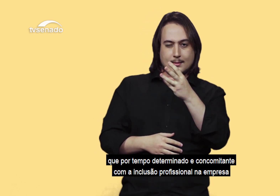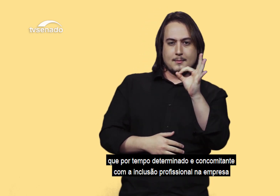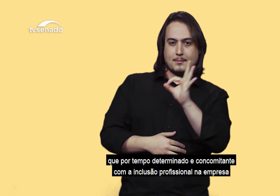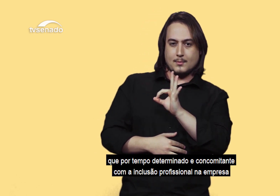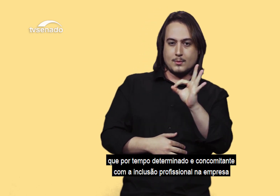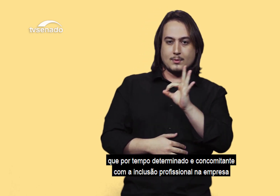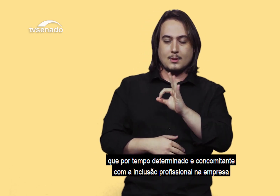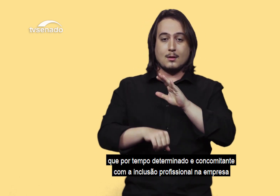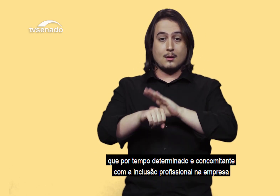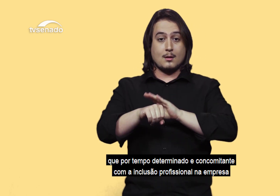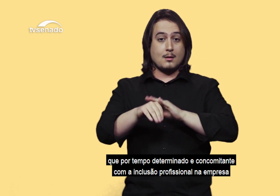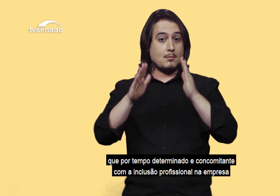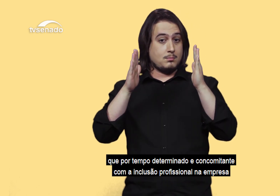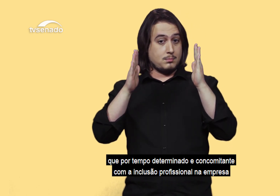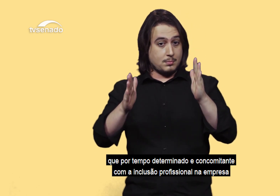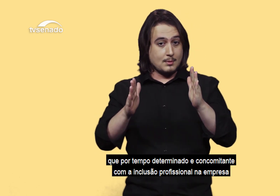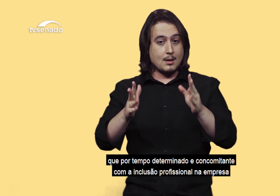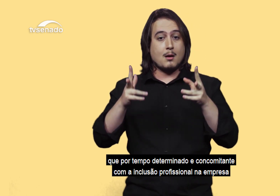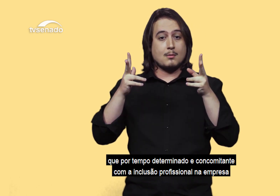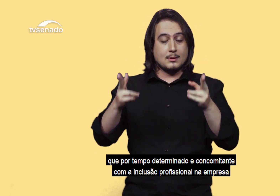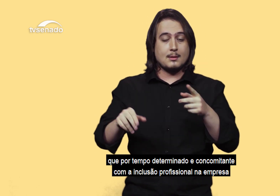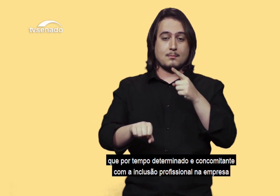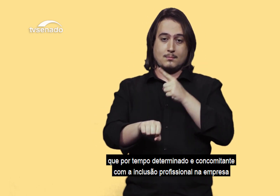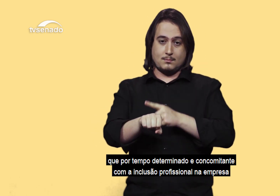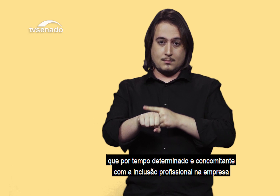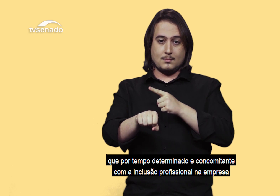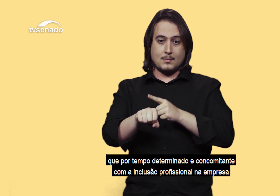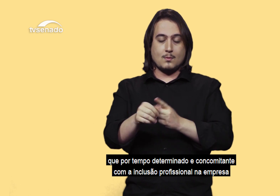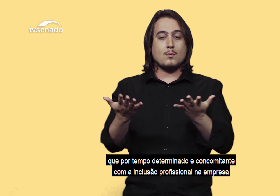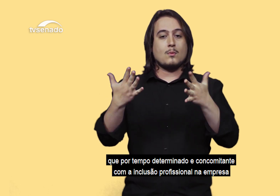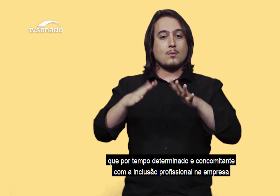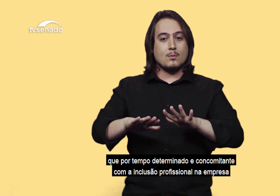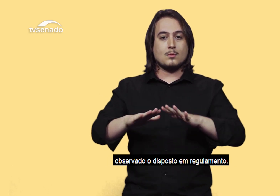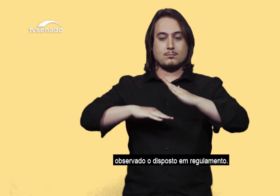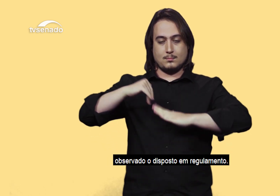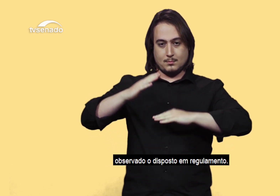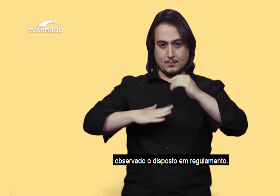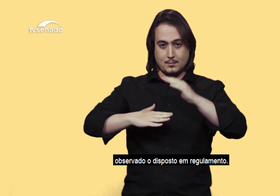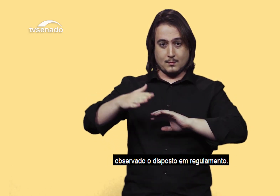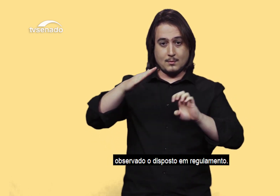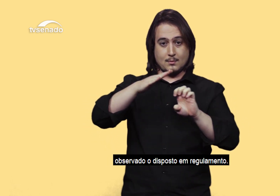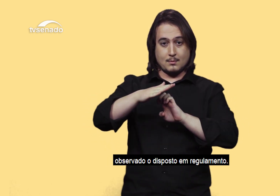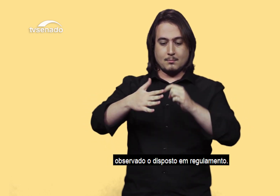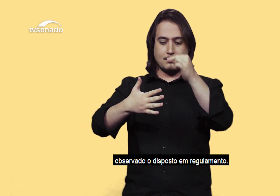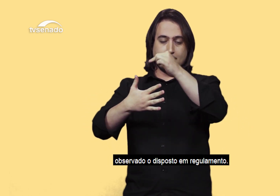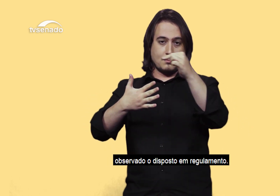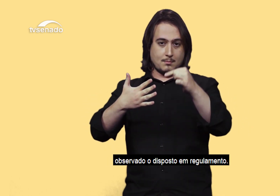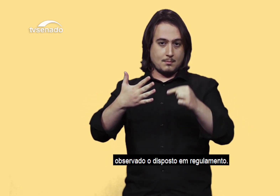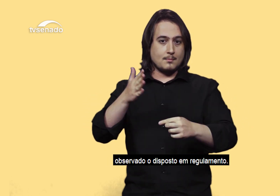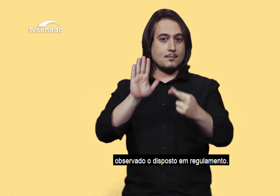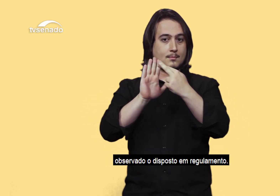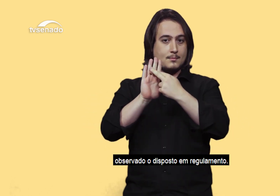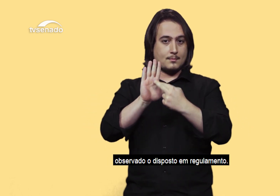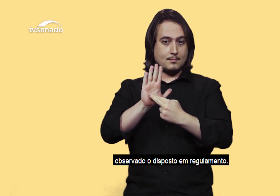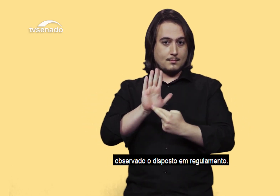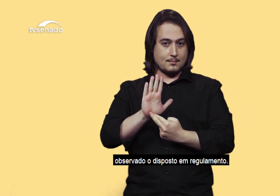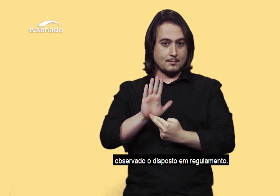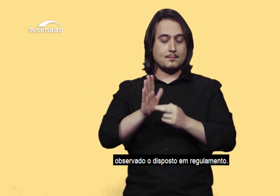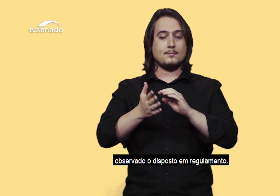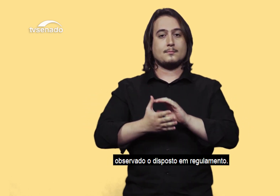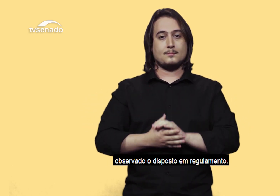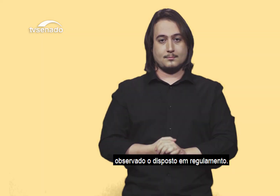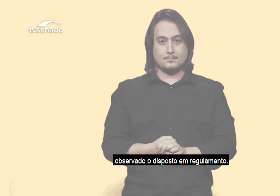tempo determinado e concomitante com a inclusão profissional na empresa, observado o disposto em regulamento.